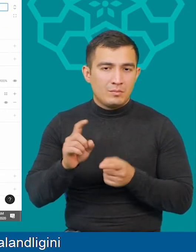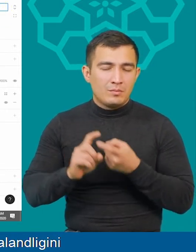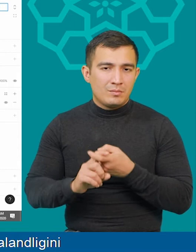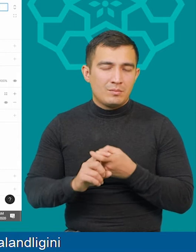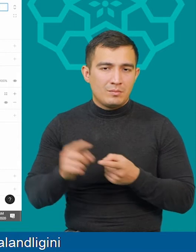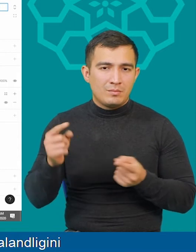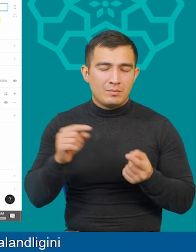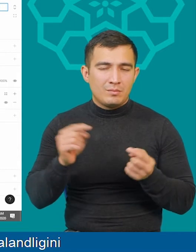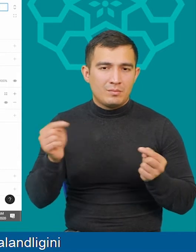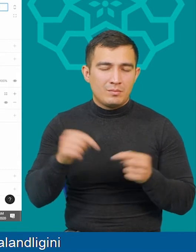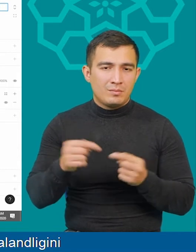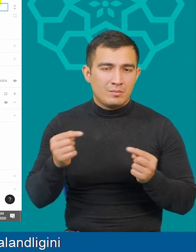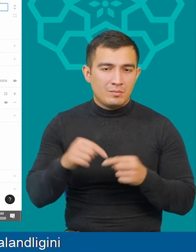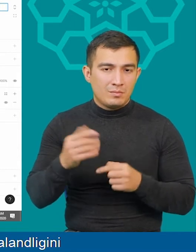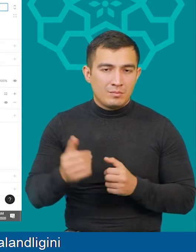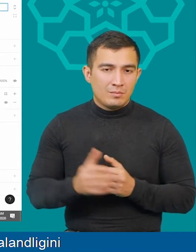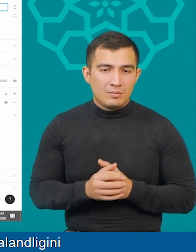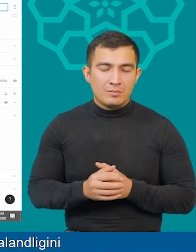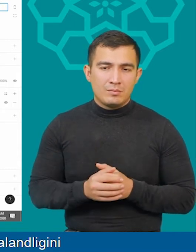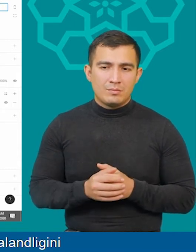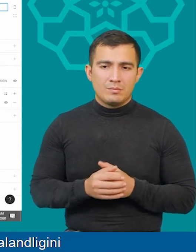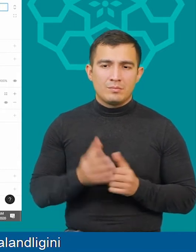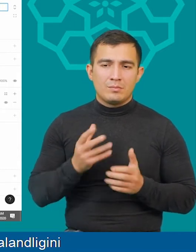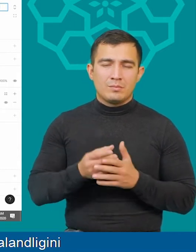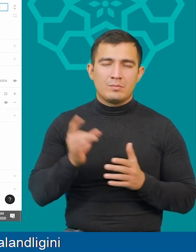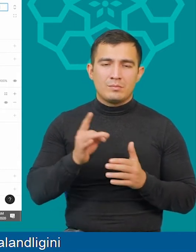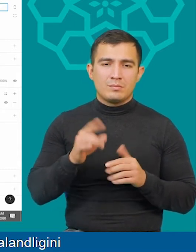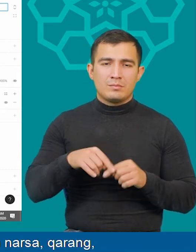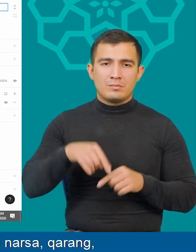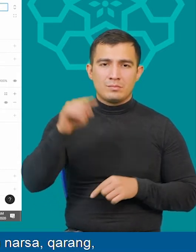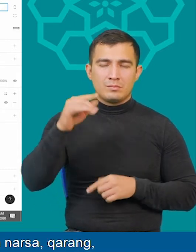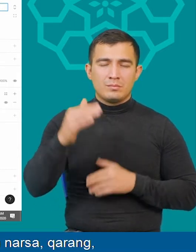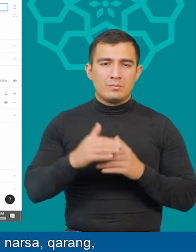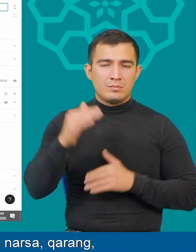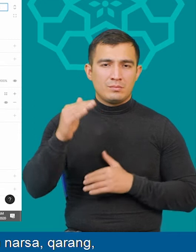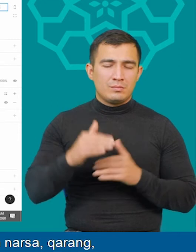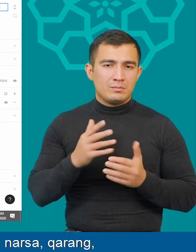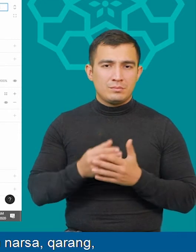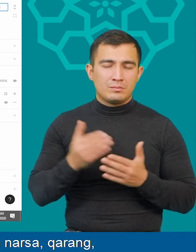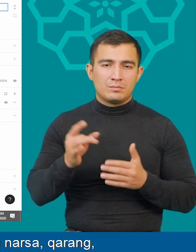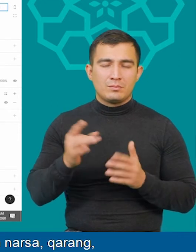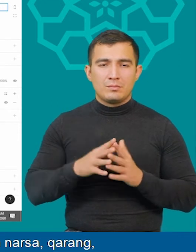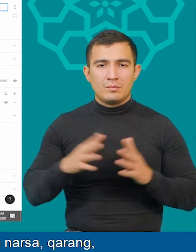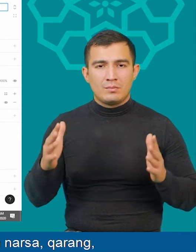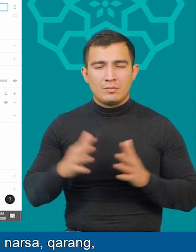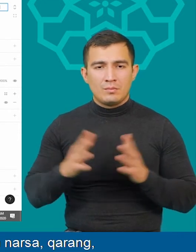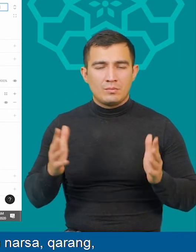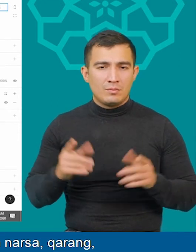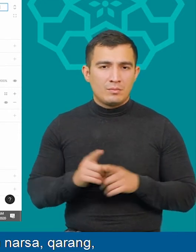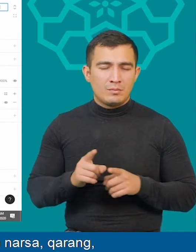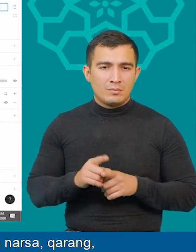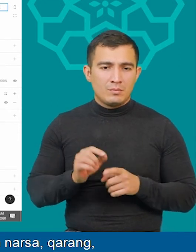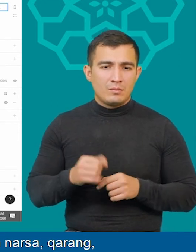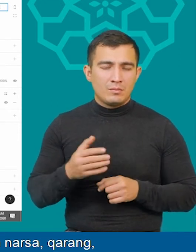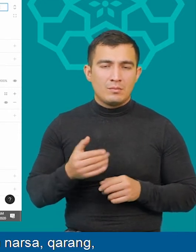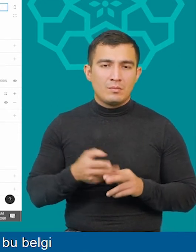biza nimani enini balandligini kichkinalashtirishimiz yoki kattalashtirishimiz mumkin. Bunda